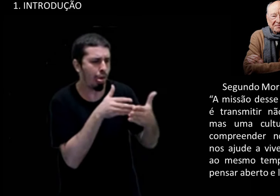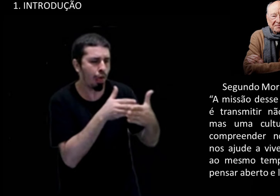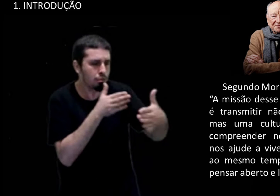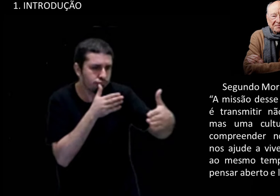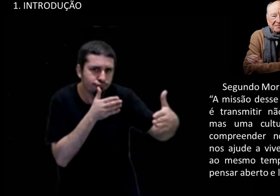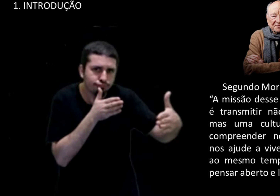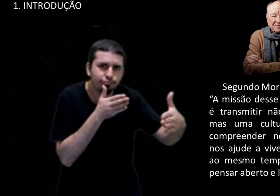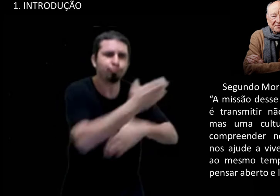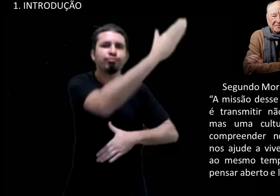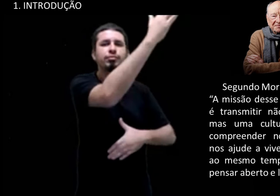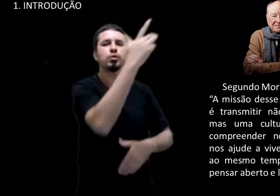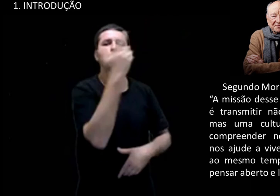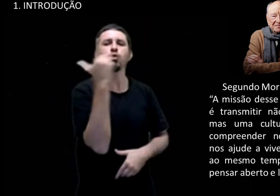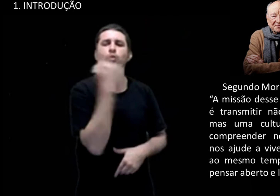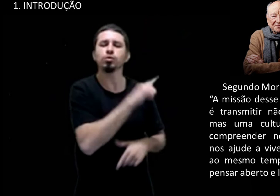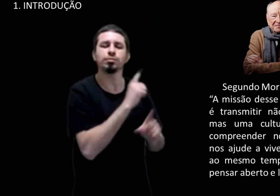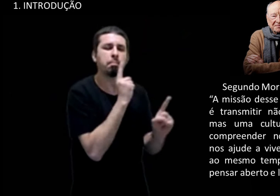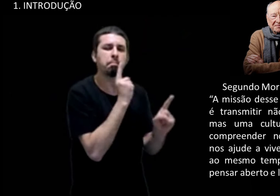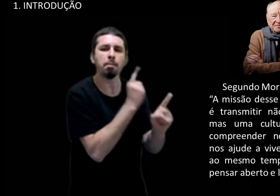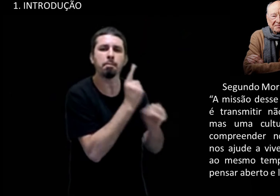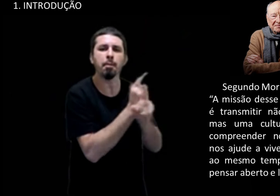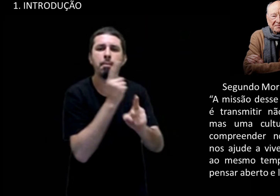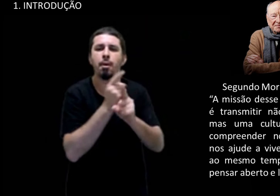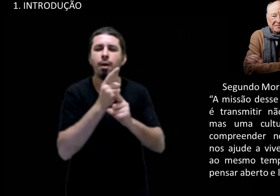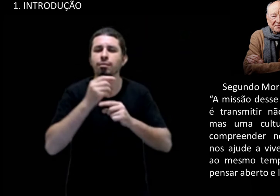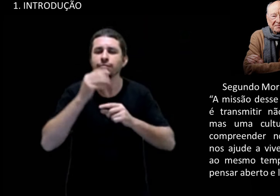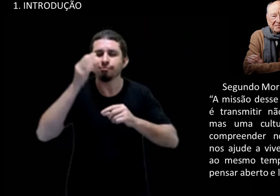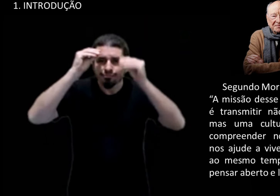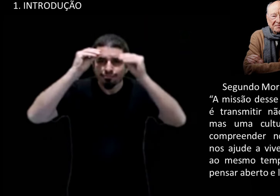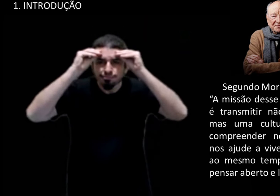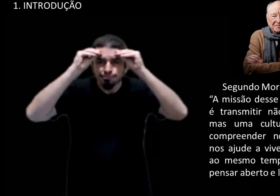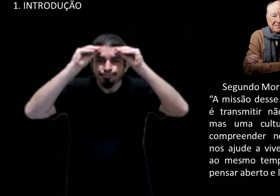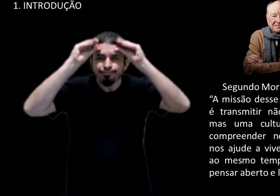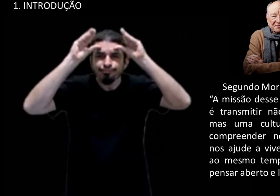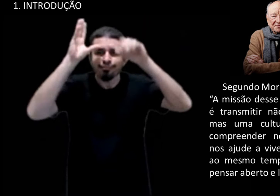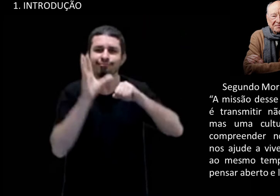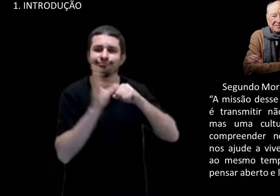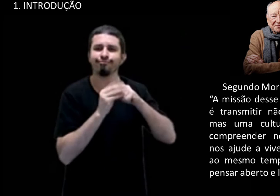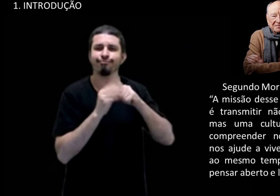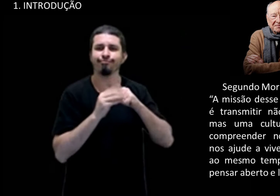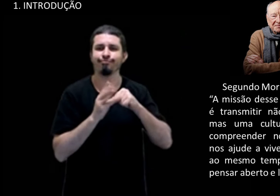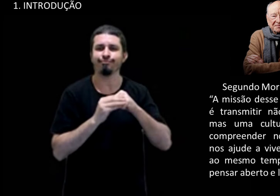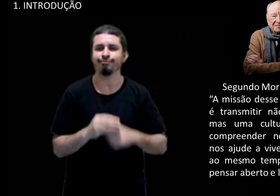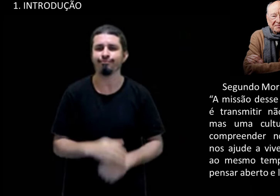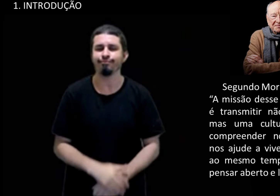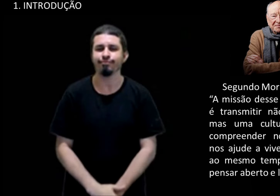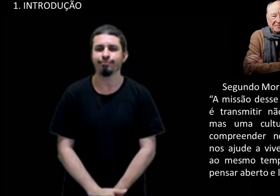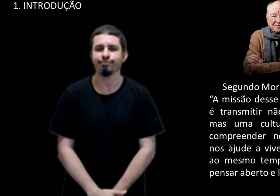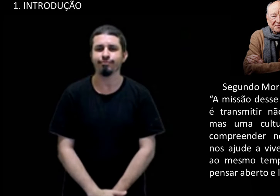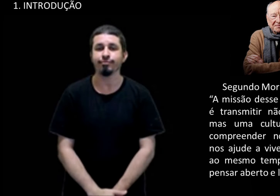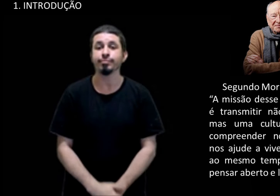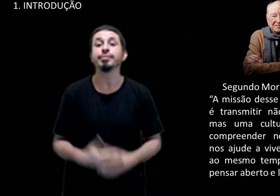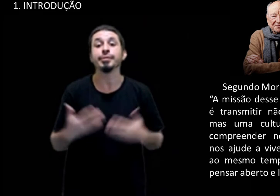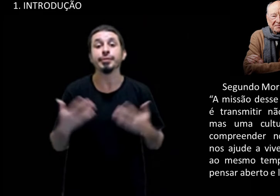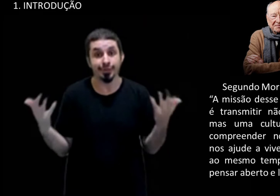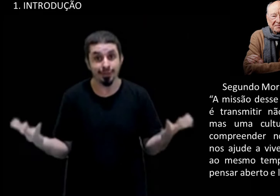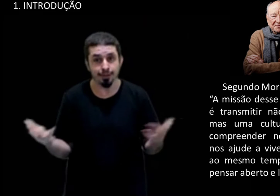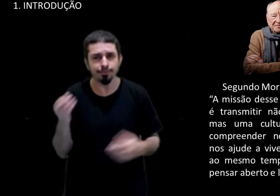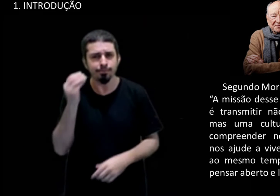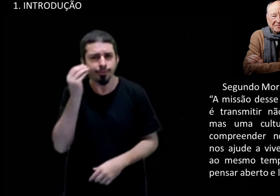remover barreiras no processo de descoberta e acesso ao conhecimento. Na busca em